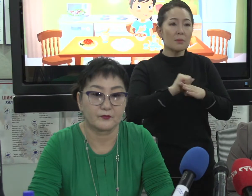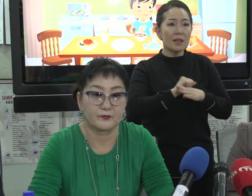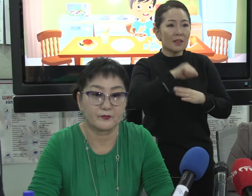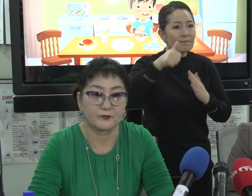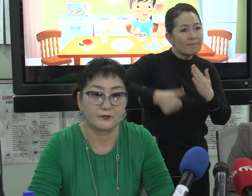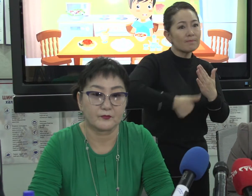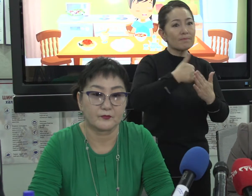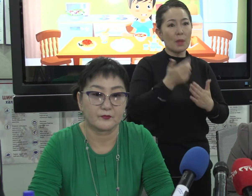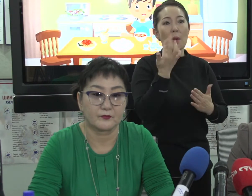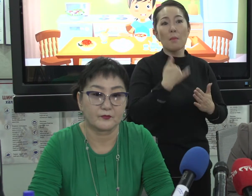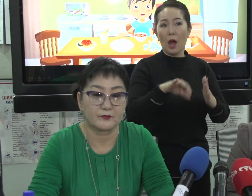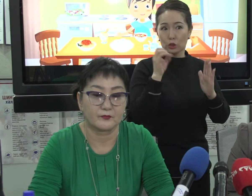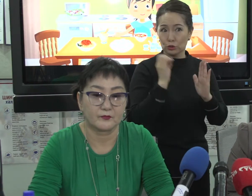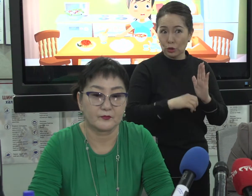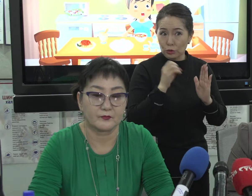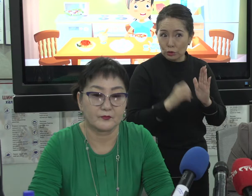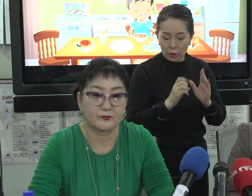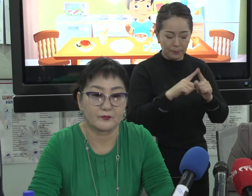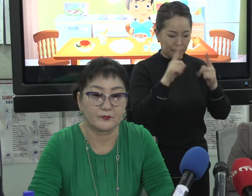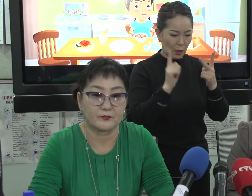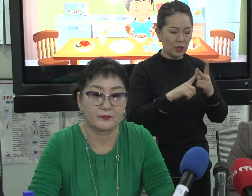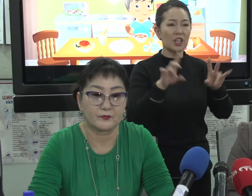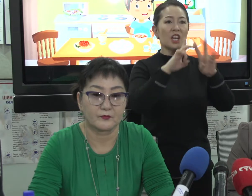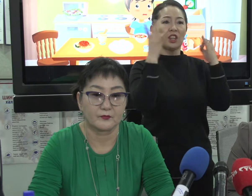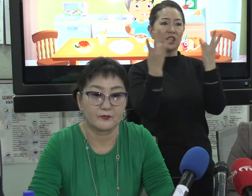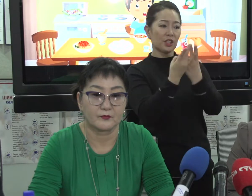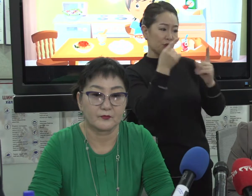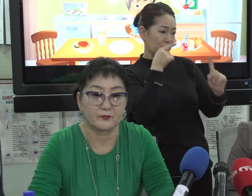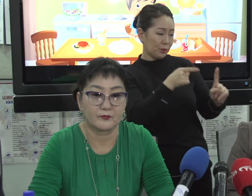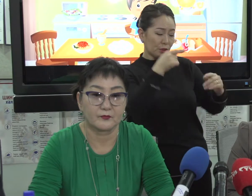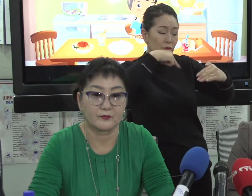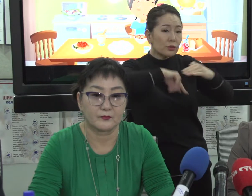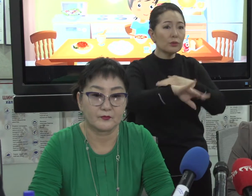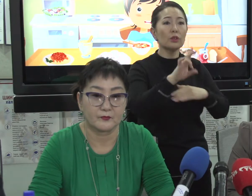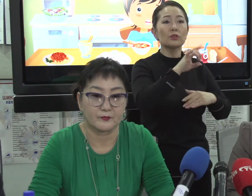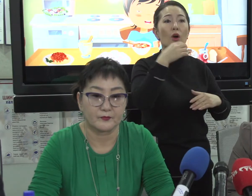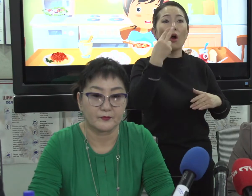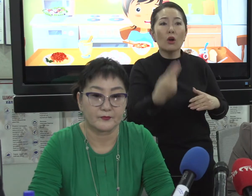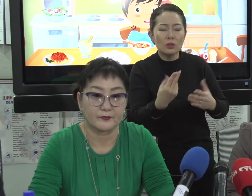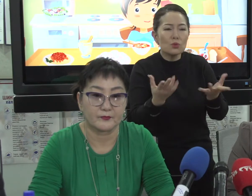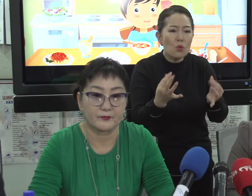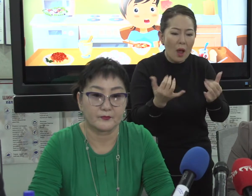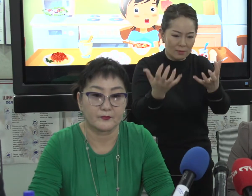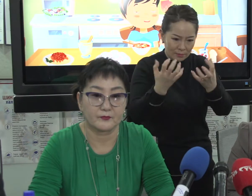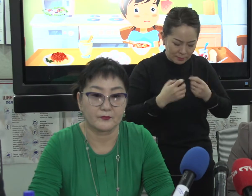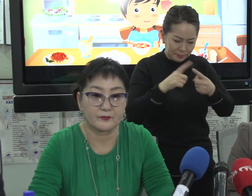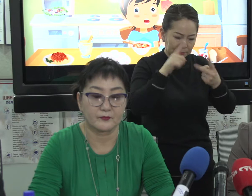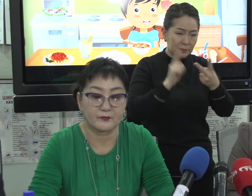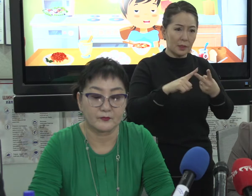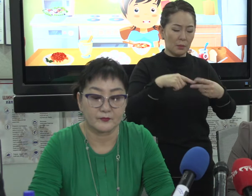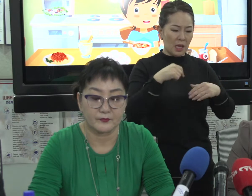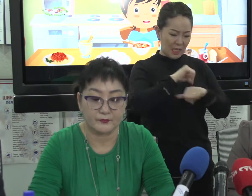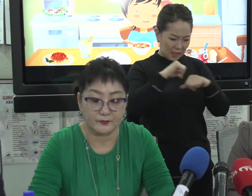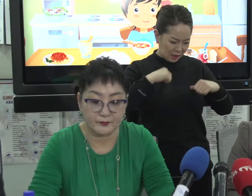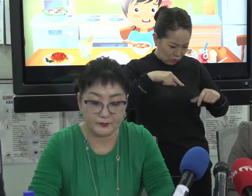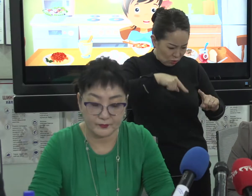хангаж байх ёстой юм. Нийгмийн нөөцийг дайчилж иргэдийн хариуцлага оролцоог их сайжруулах хэрэгтэй. Ойрын хавтлуудыг